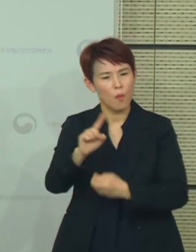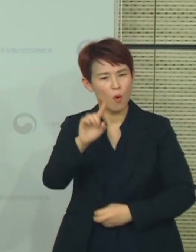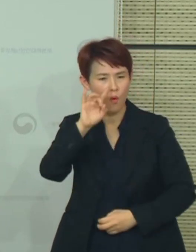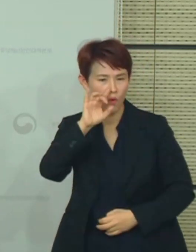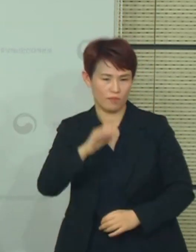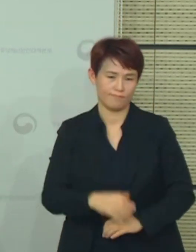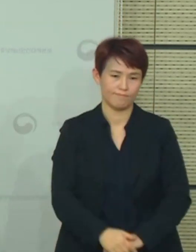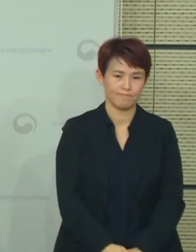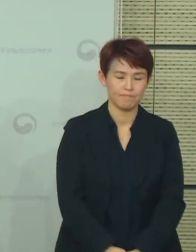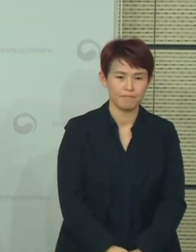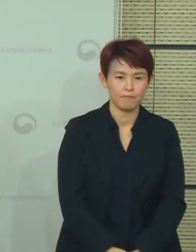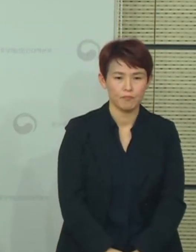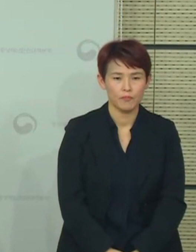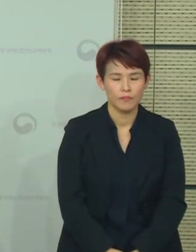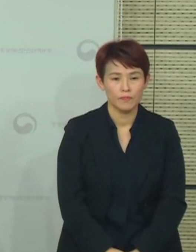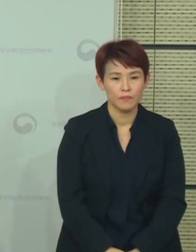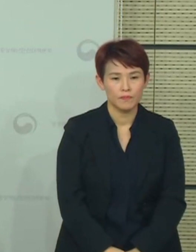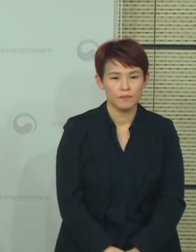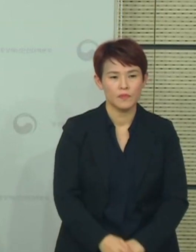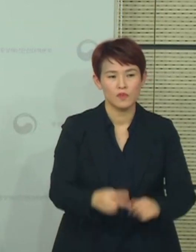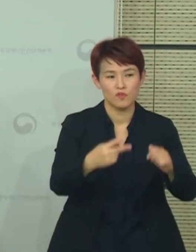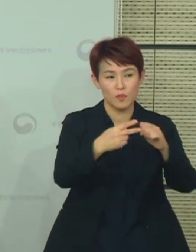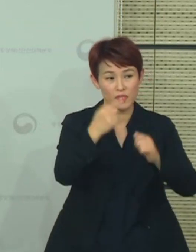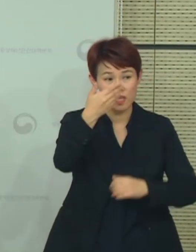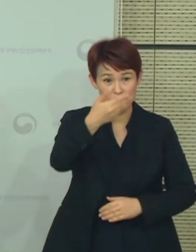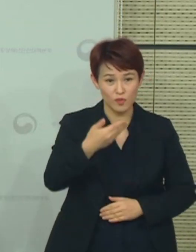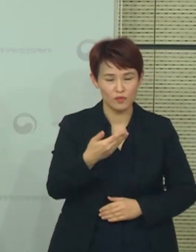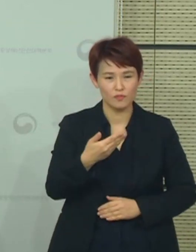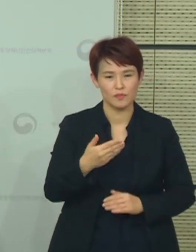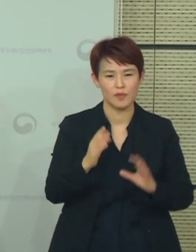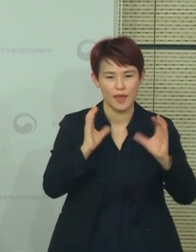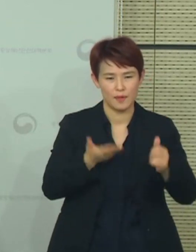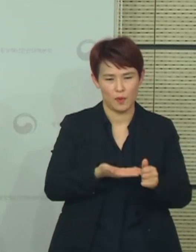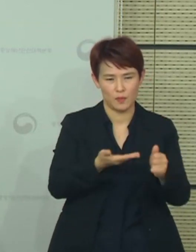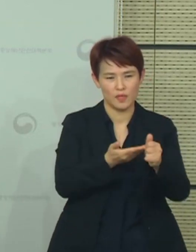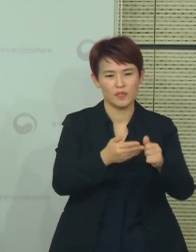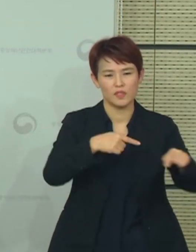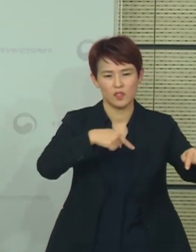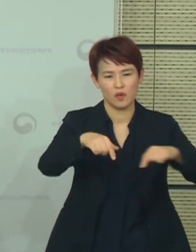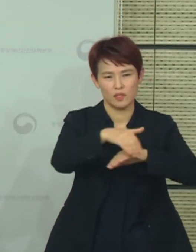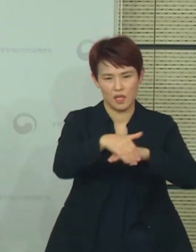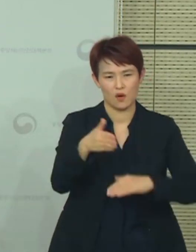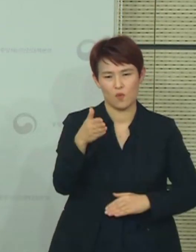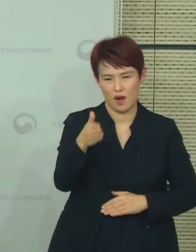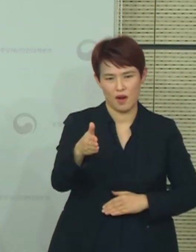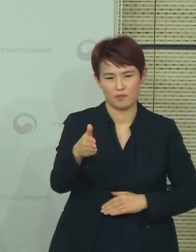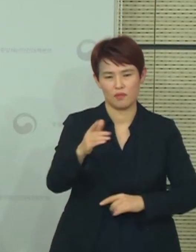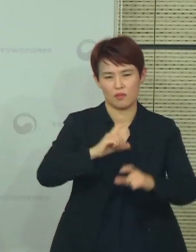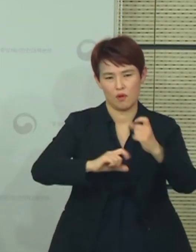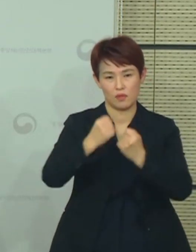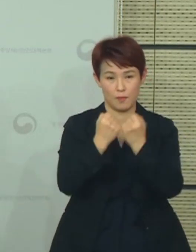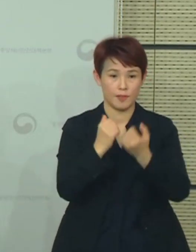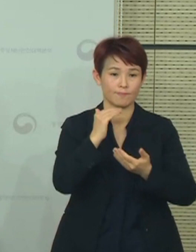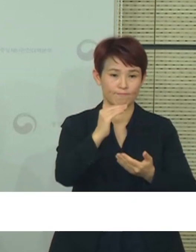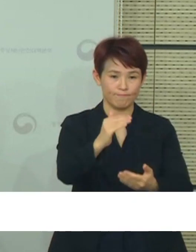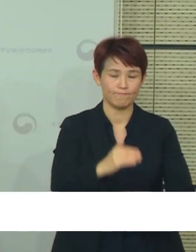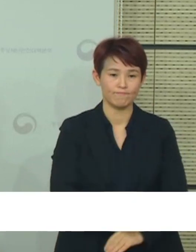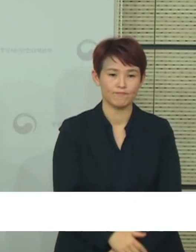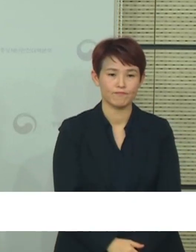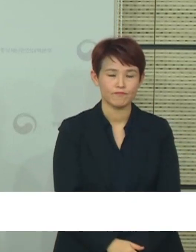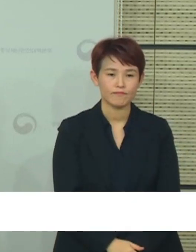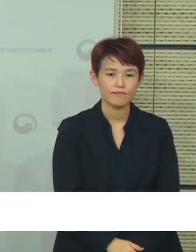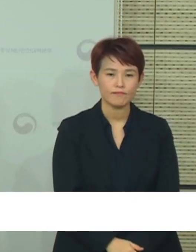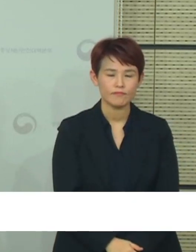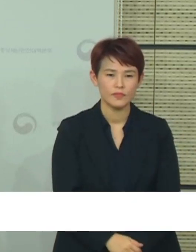번째 그 질문에 대해서는 저희 보육정책관께서 조금 추가로 설명을 드리도록 하겠습니다. 그리고